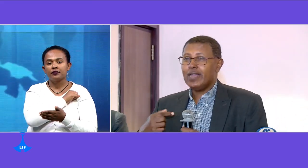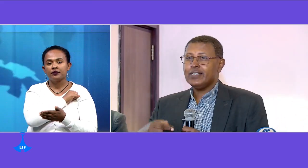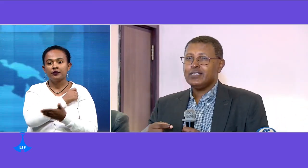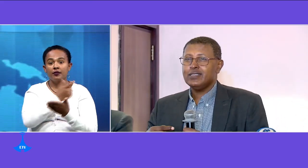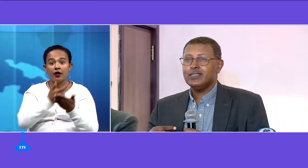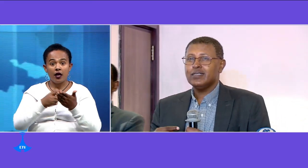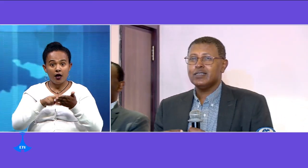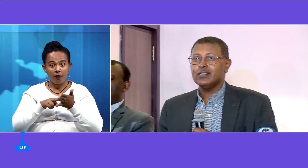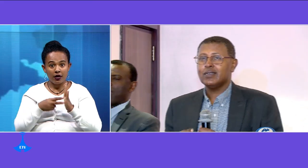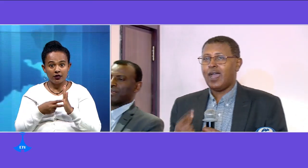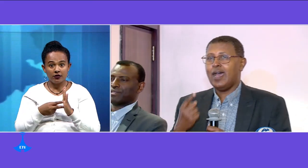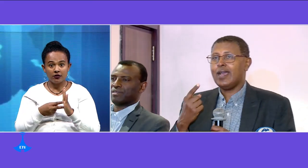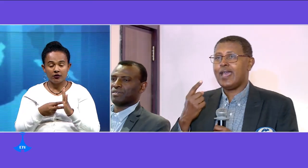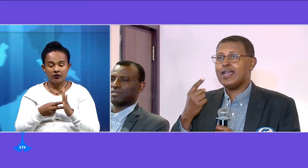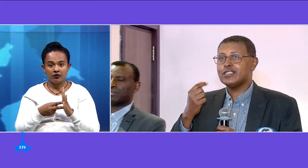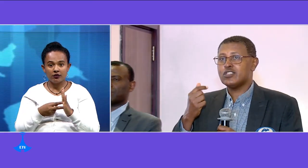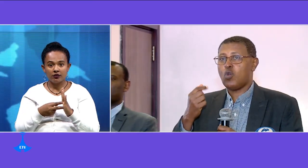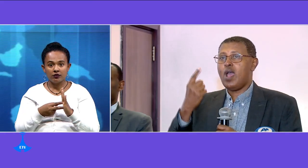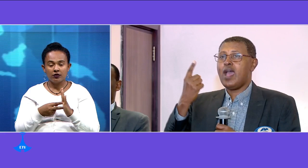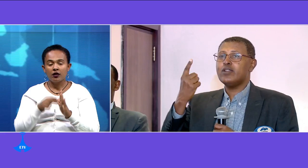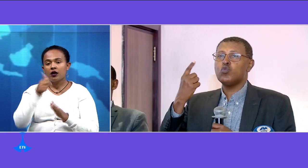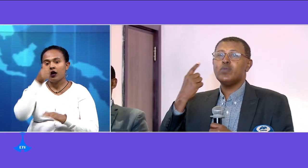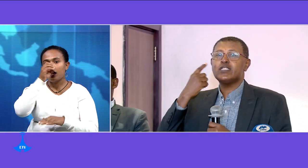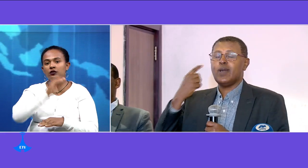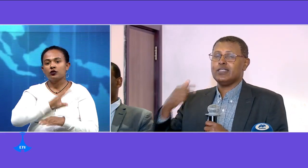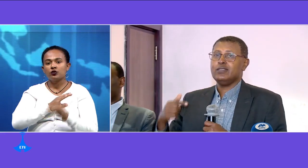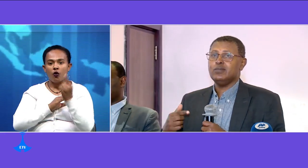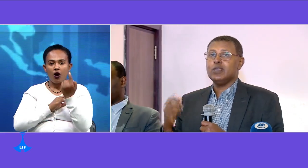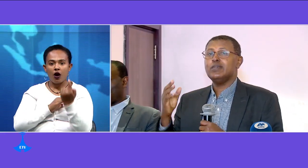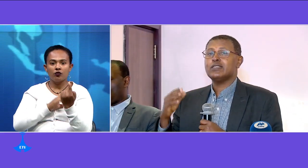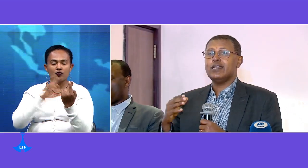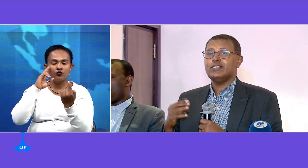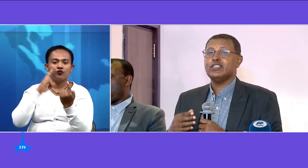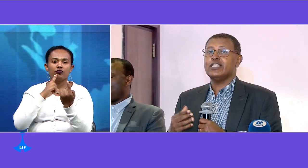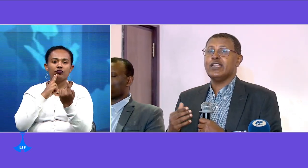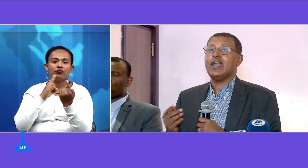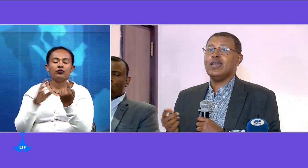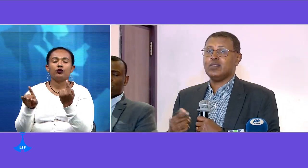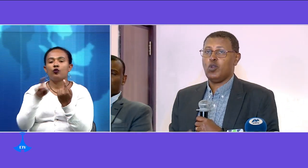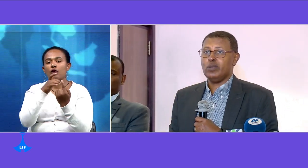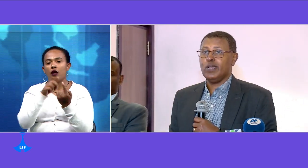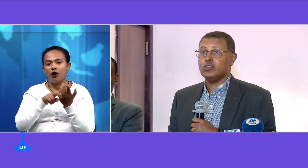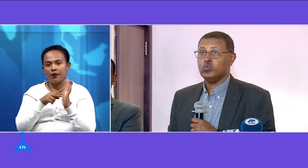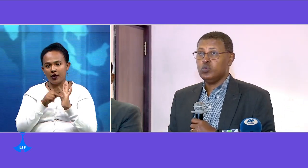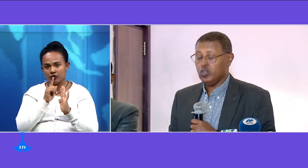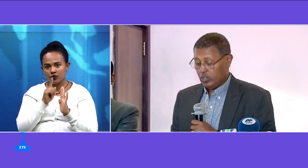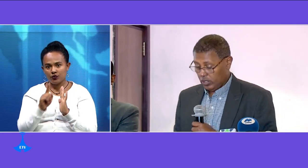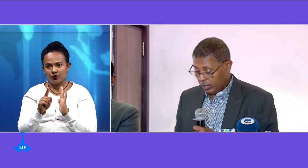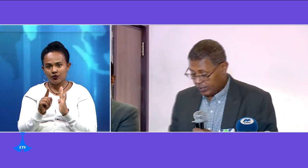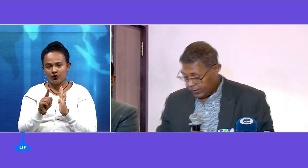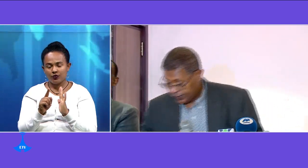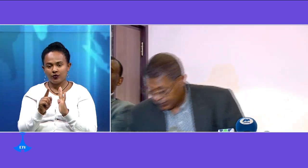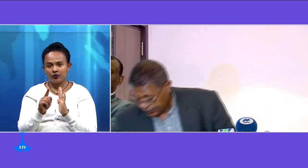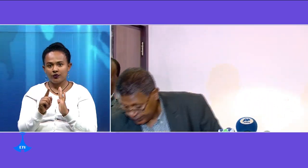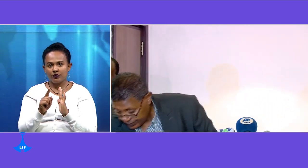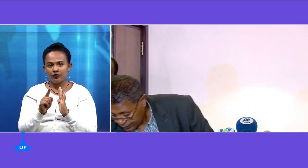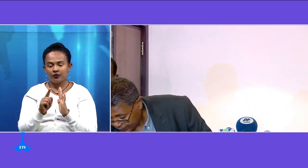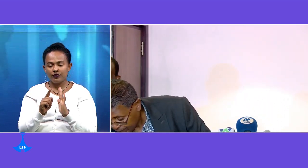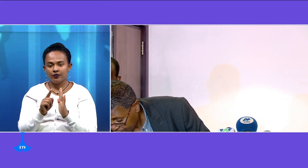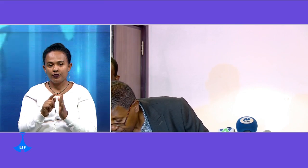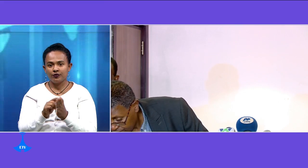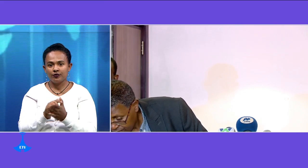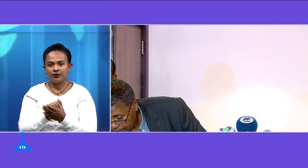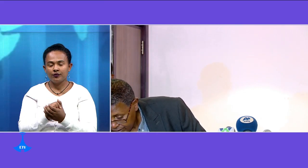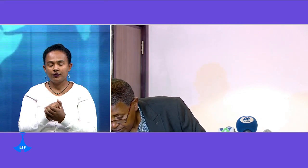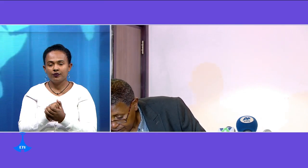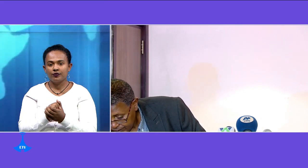ይሄ ማለት ከ10 ሰው አንዱ ምስማት የመሳን ችግር ያጋጥመዋል ማለት ነው።